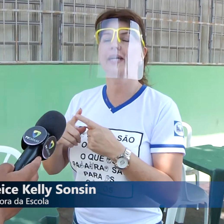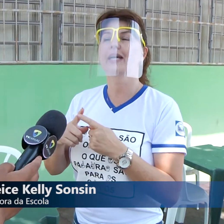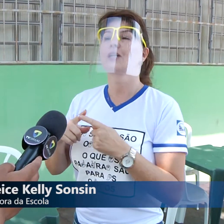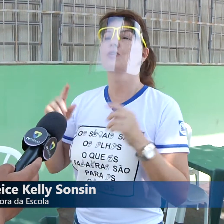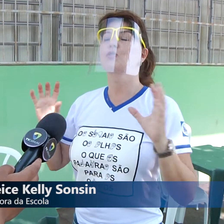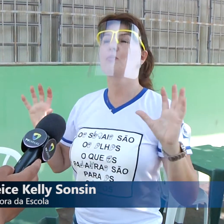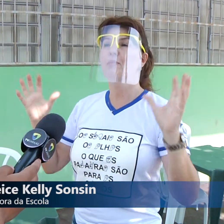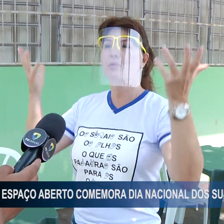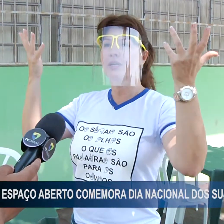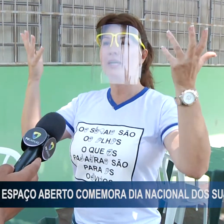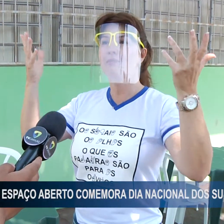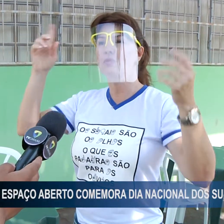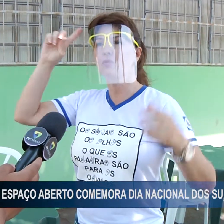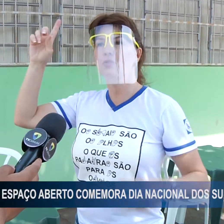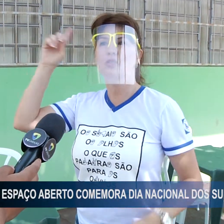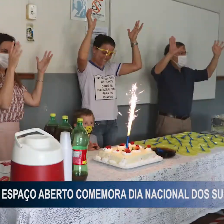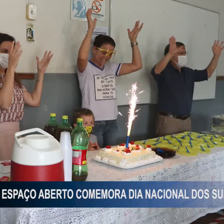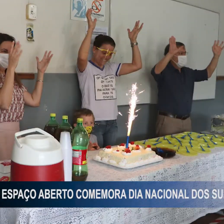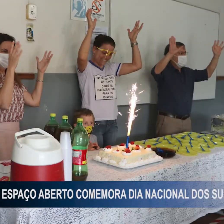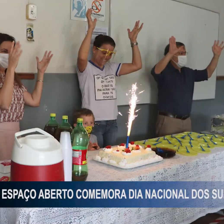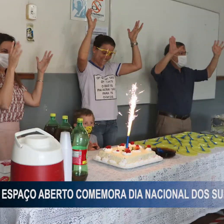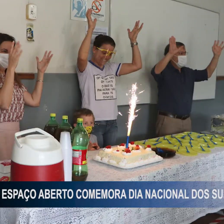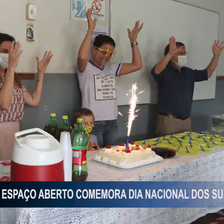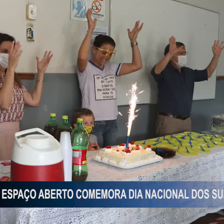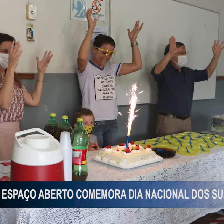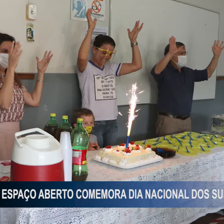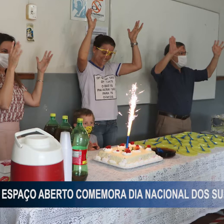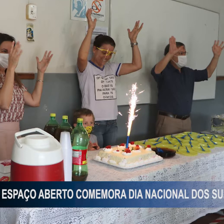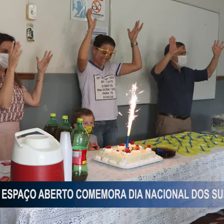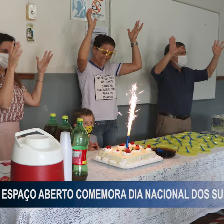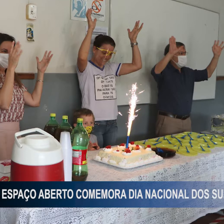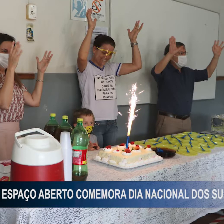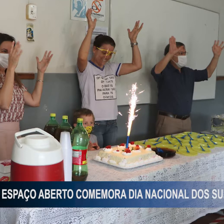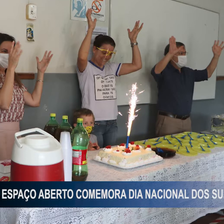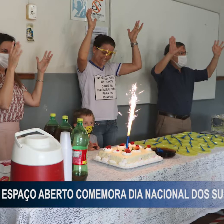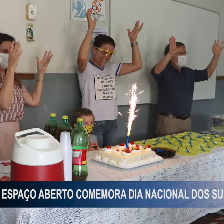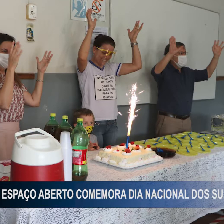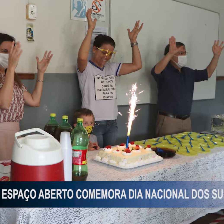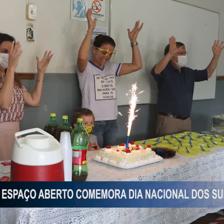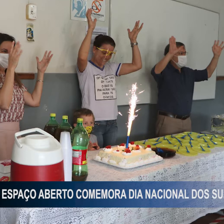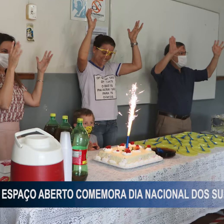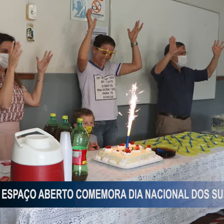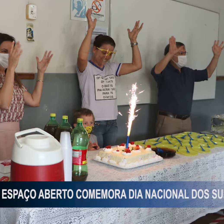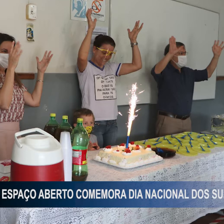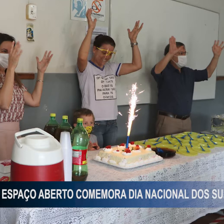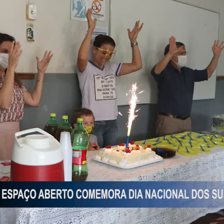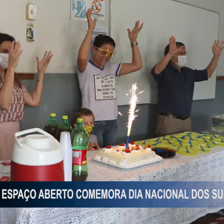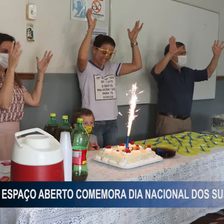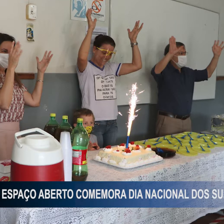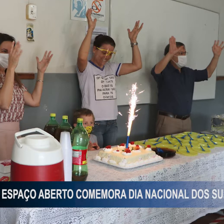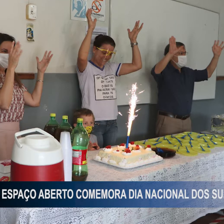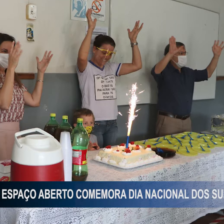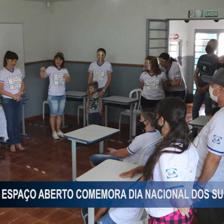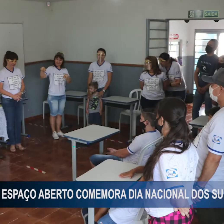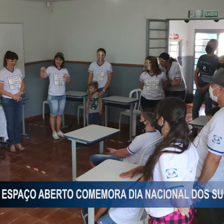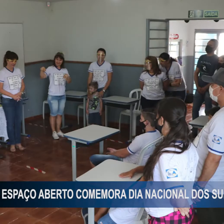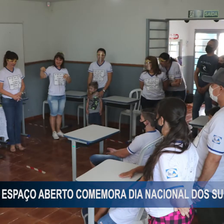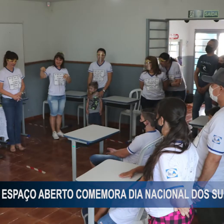nós comemoramos o Dia do Surdo, o Dia Nacional do Surdo. Então, pelo motivo da